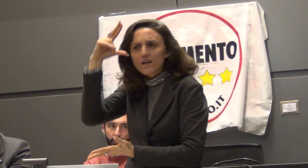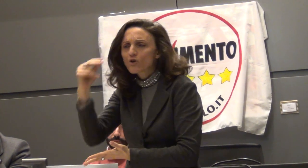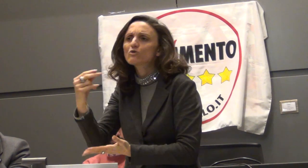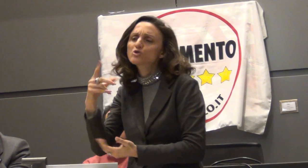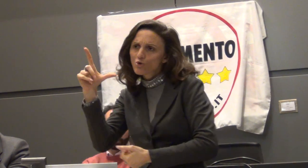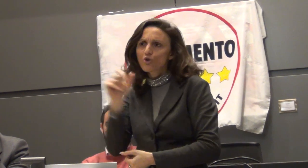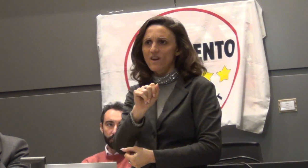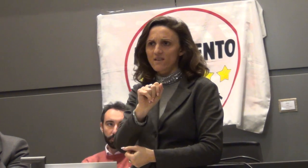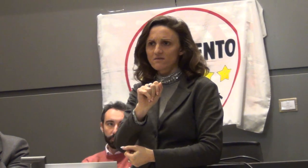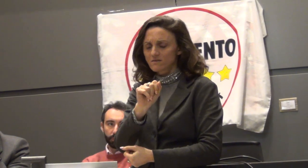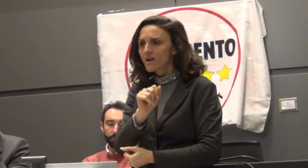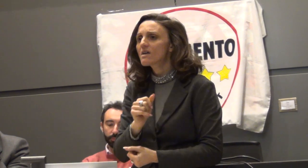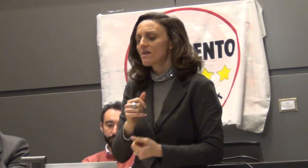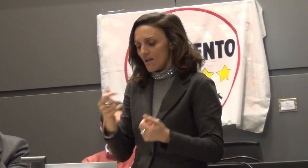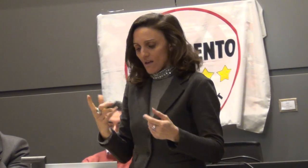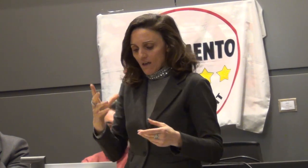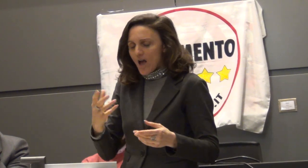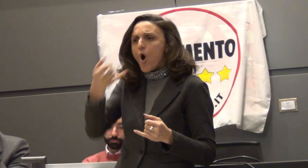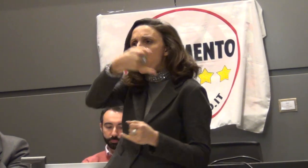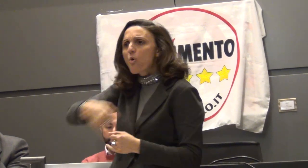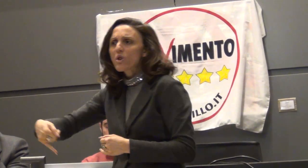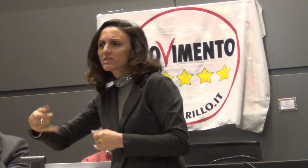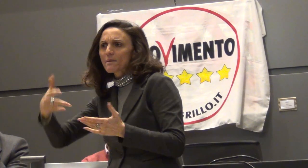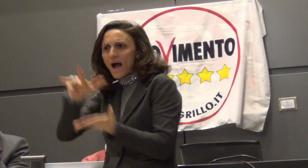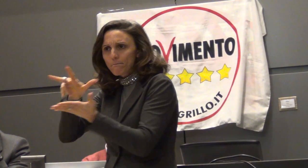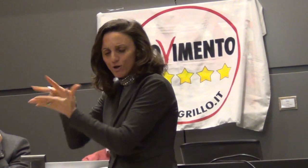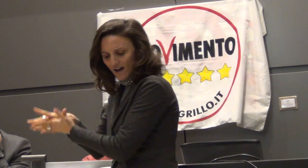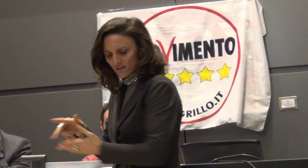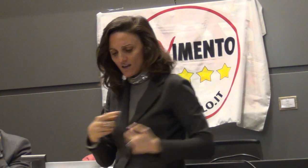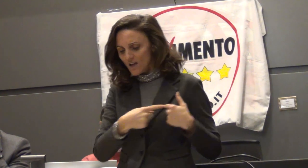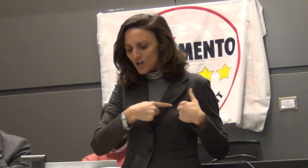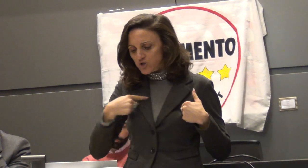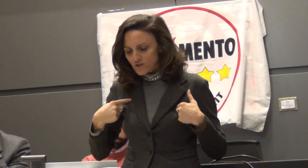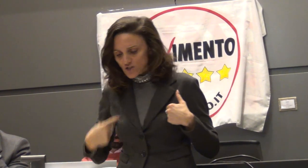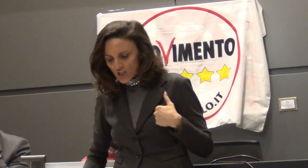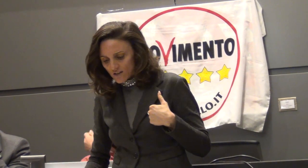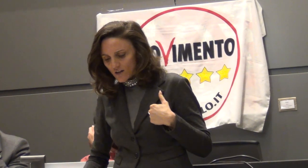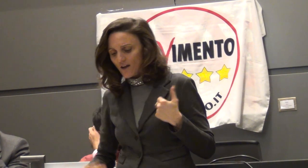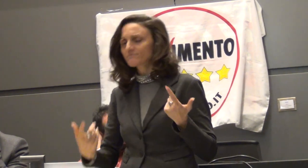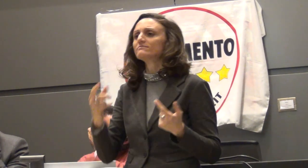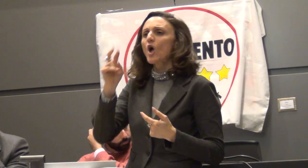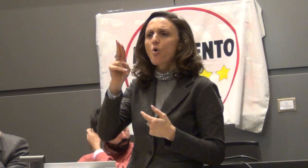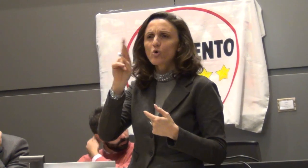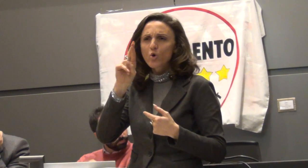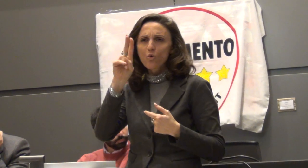approvato e riconosciuto la lingua dei segni. L'ultima che è stata approvata è stata in Cina,